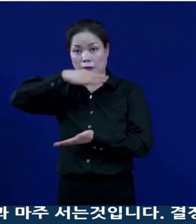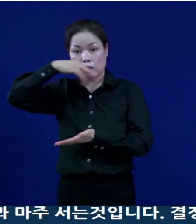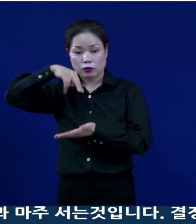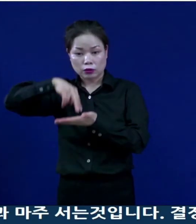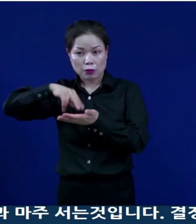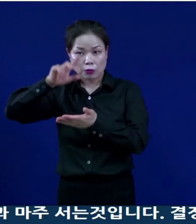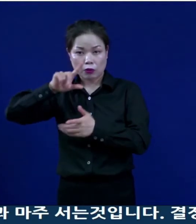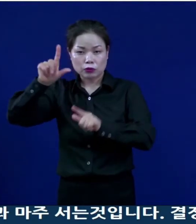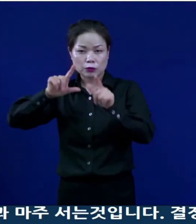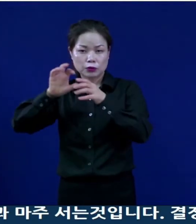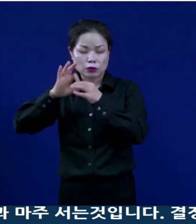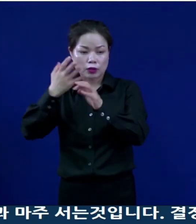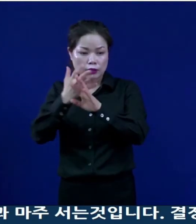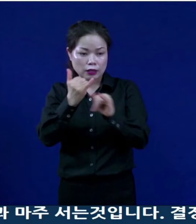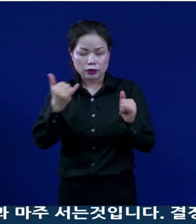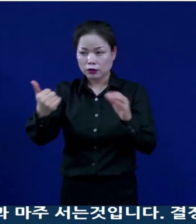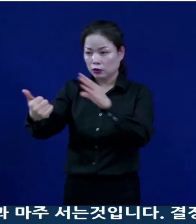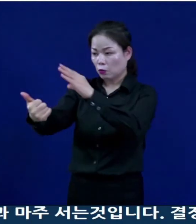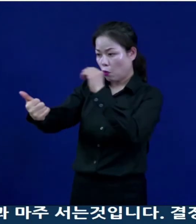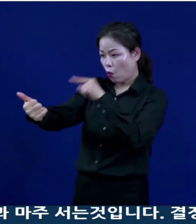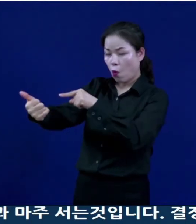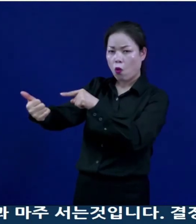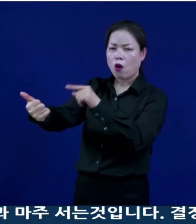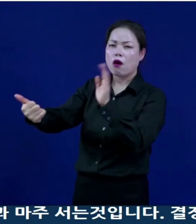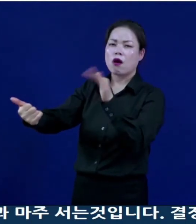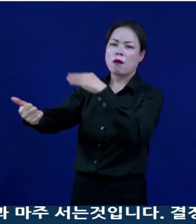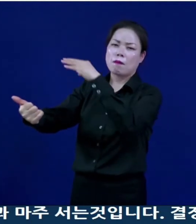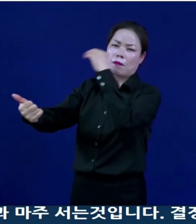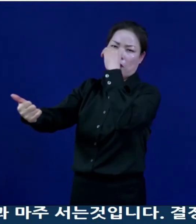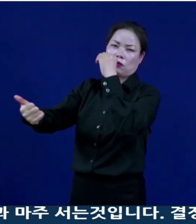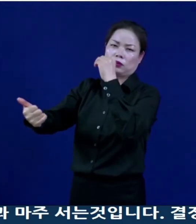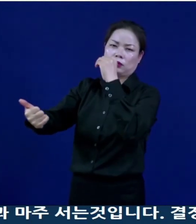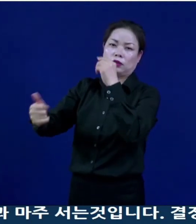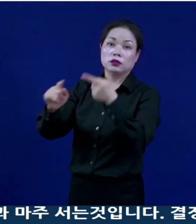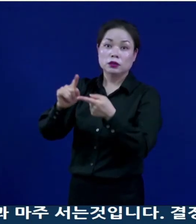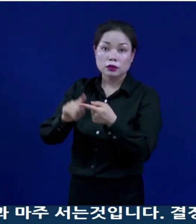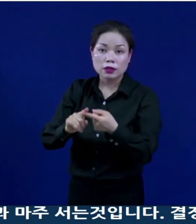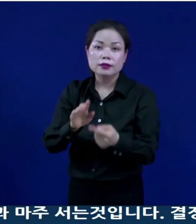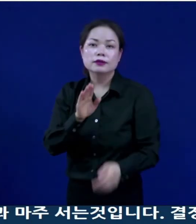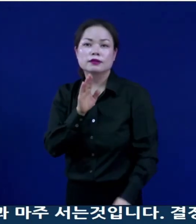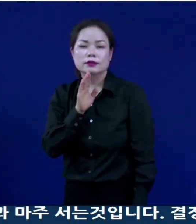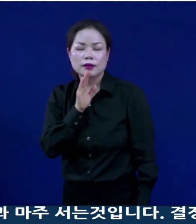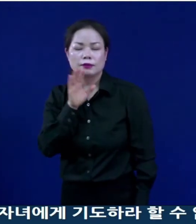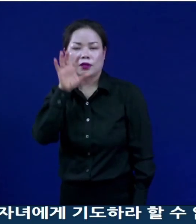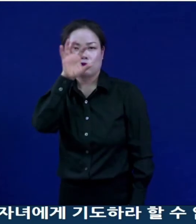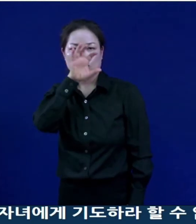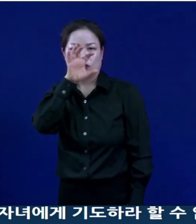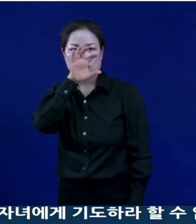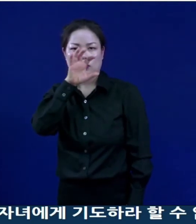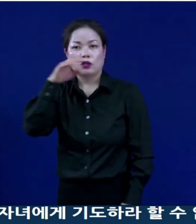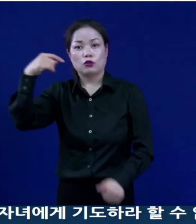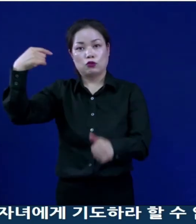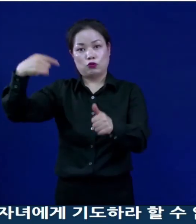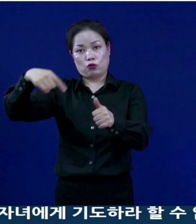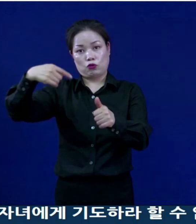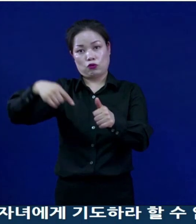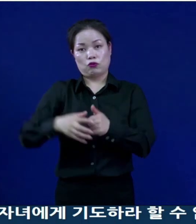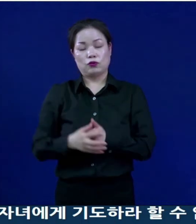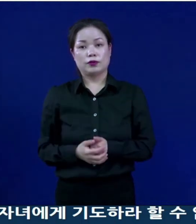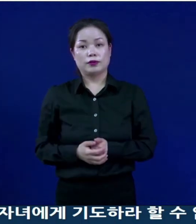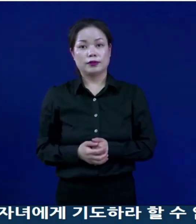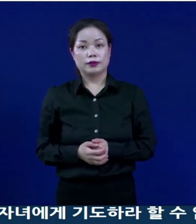선 모습을 통해서 다른 이들이 나를 보고 바로 설 수 있게 도와주는 것, 그것이 참된 훈련이요 참된 교육입니다.